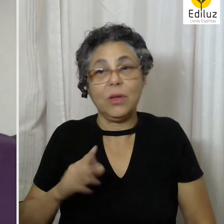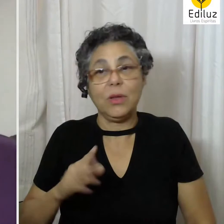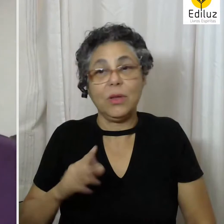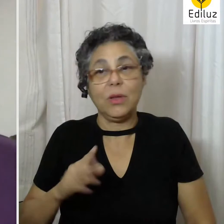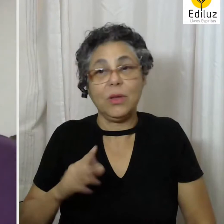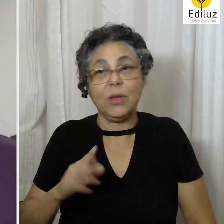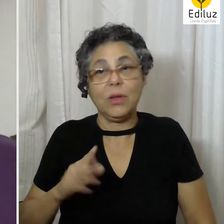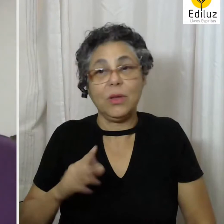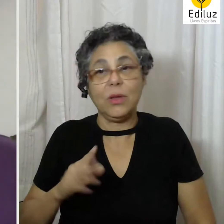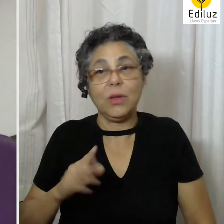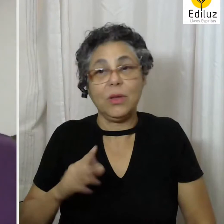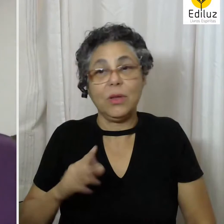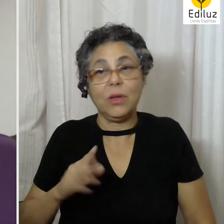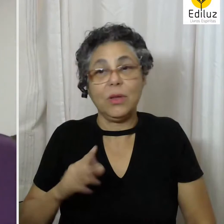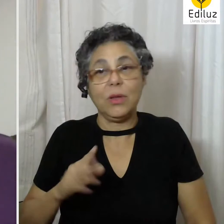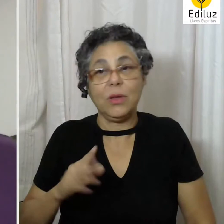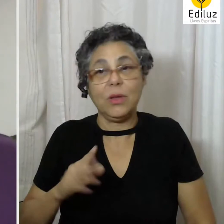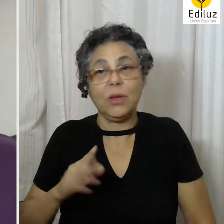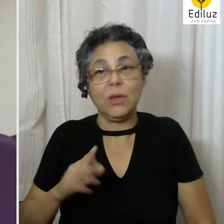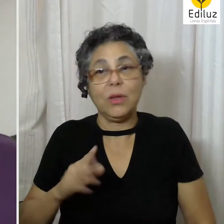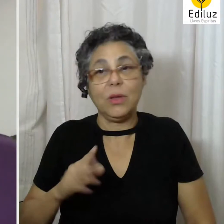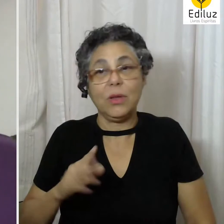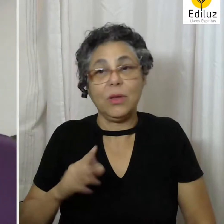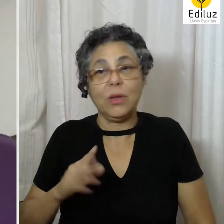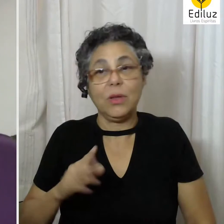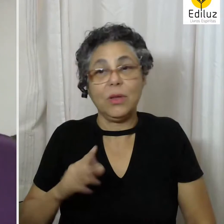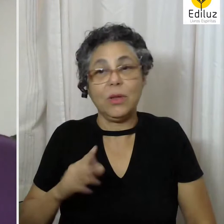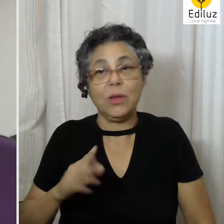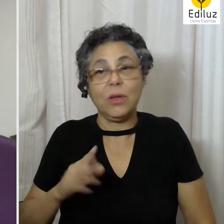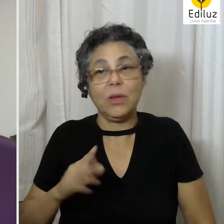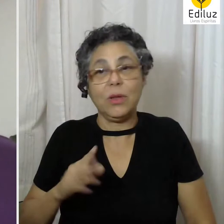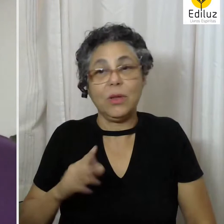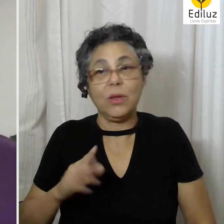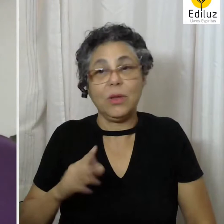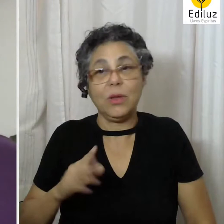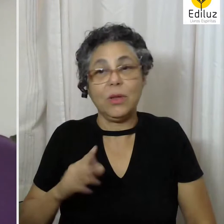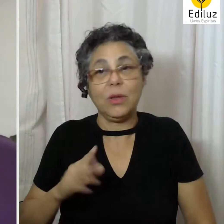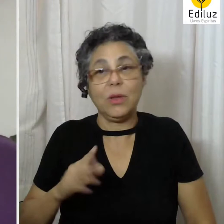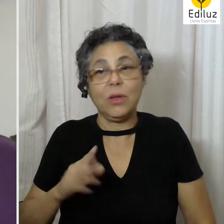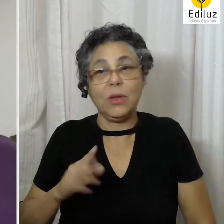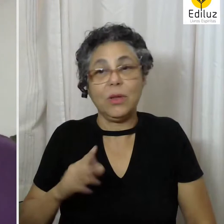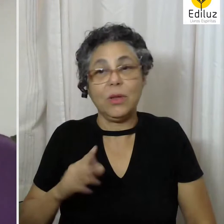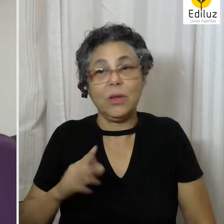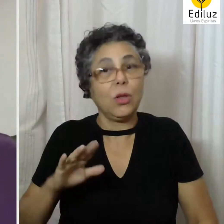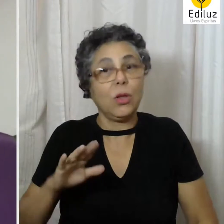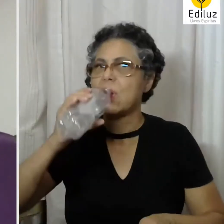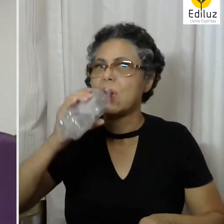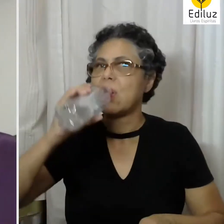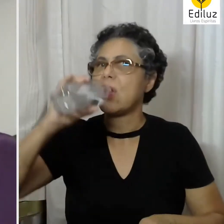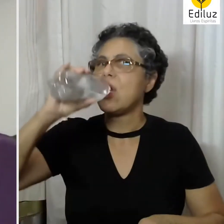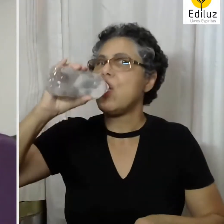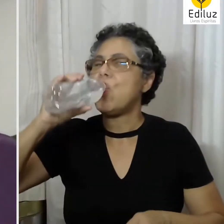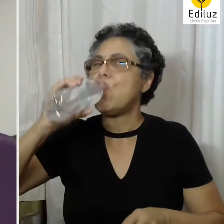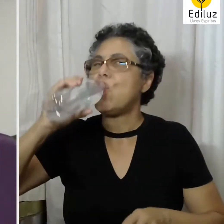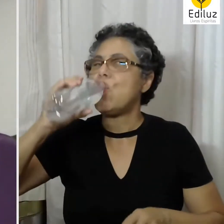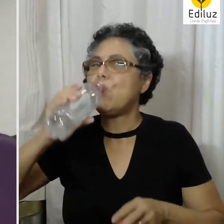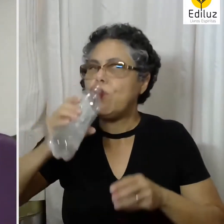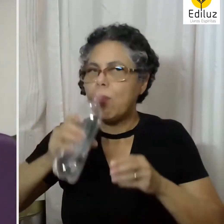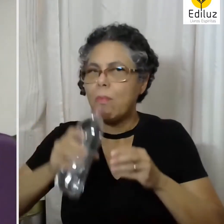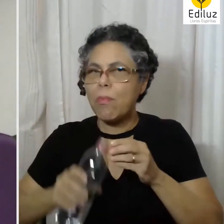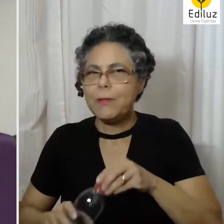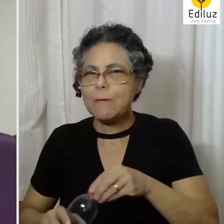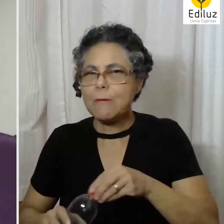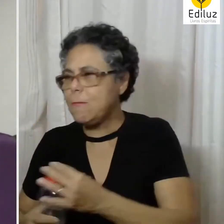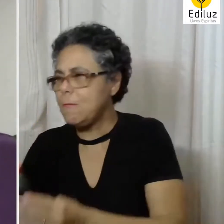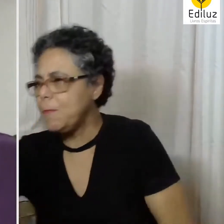Jesus. A diferença de Jesus para mim, eu vou simplificar, eu